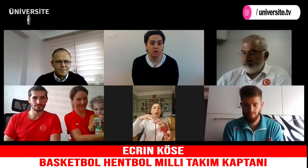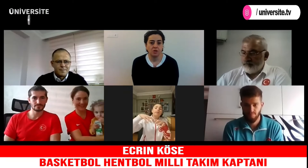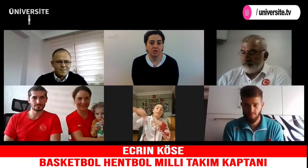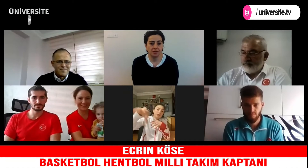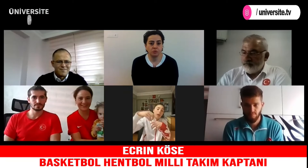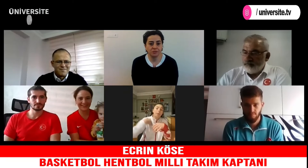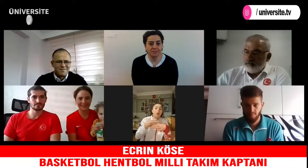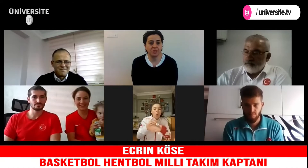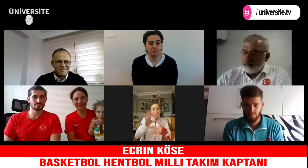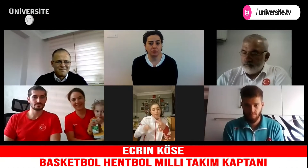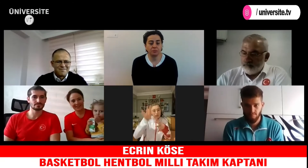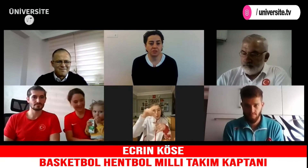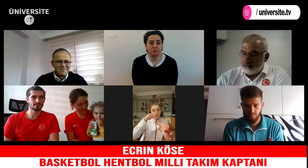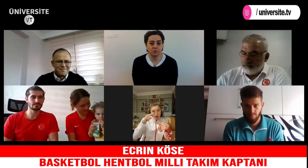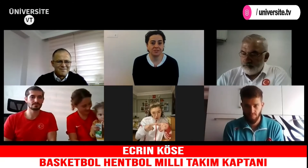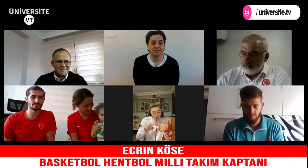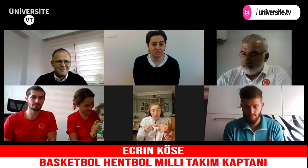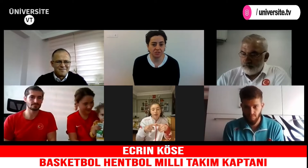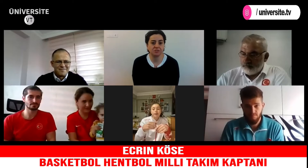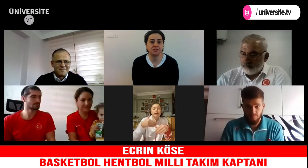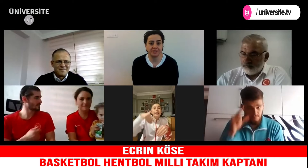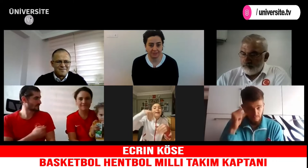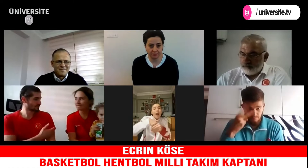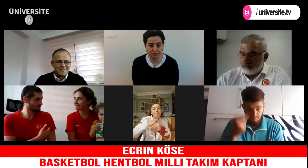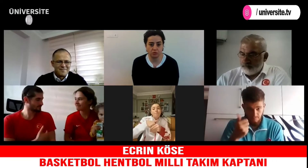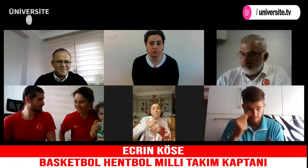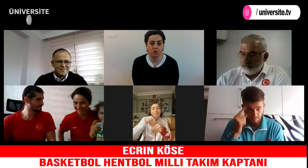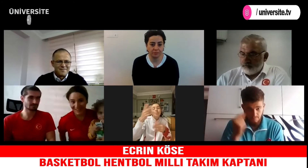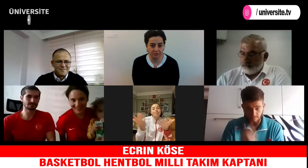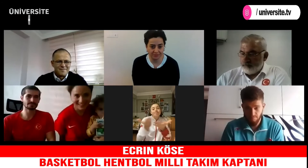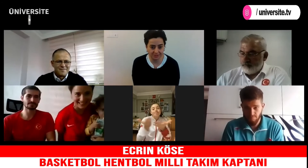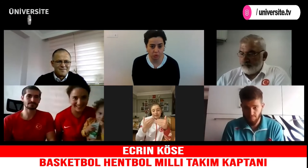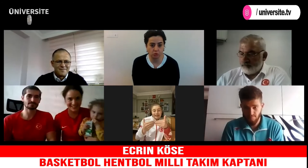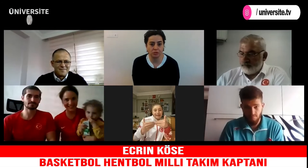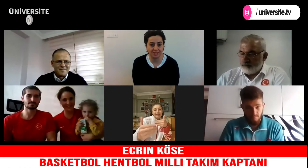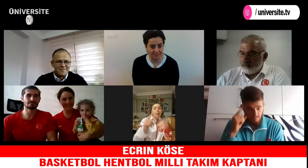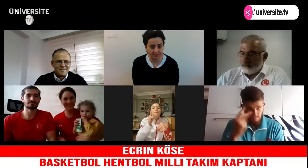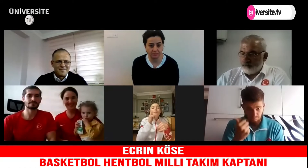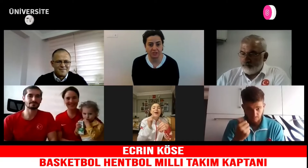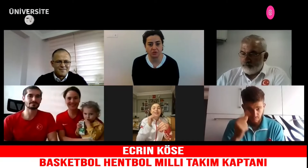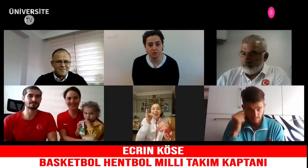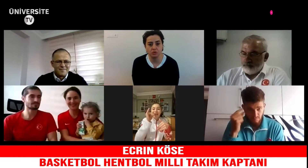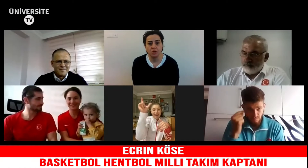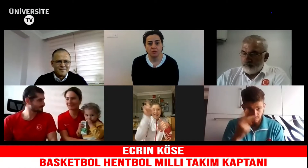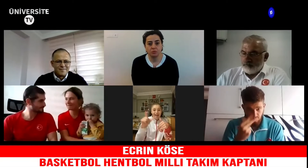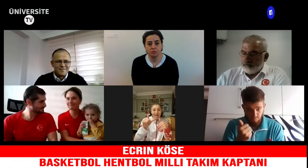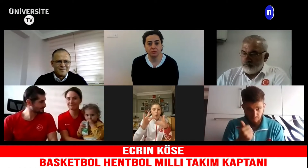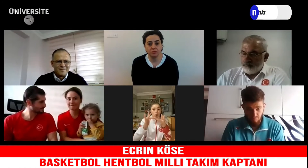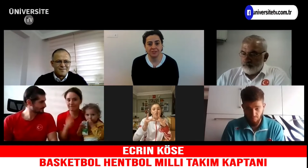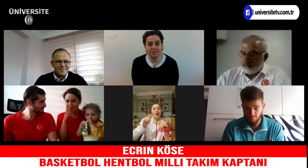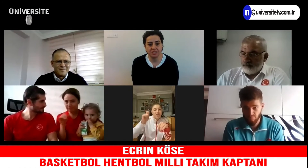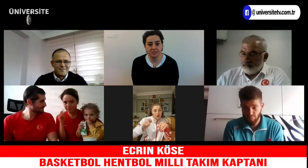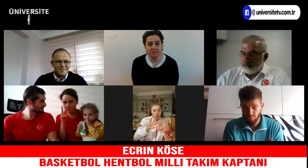birçok uluslararası platform, uluslararası yarışlara gidebiliyoruz. Kamplarımız konusunda destek alabiliyoruz.